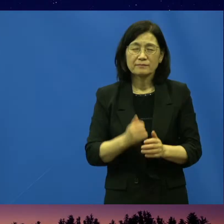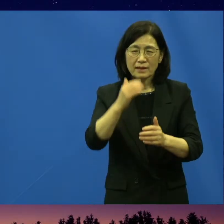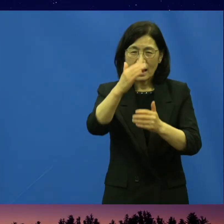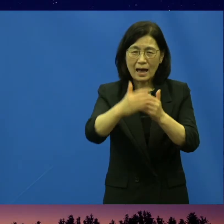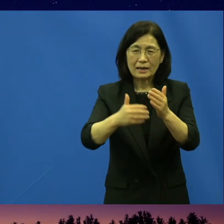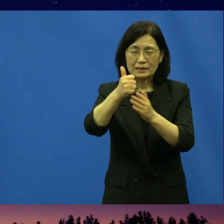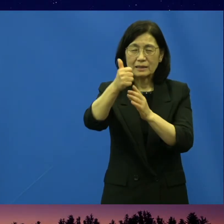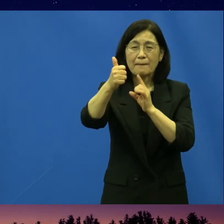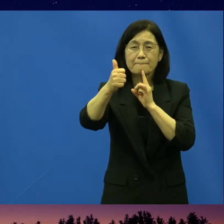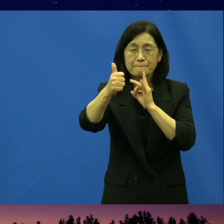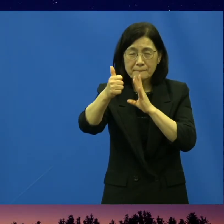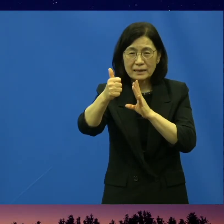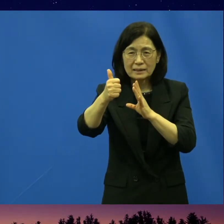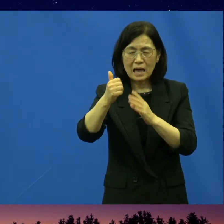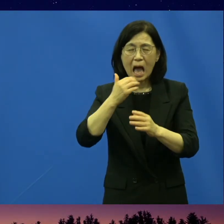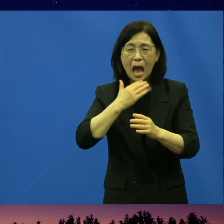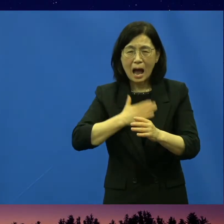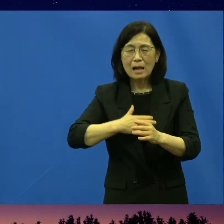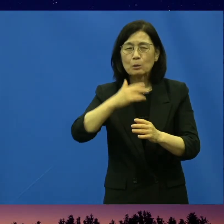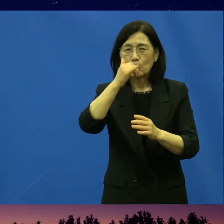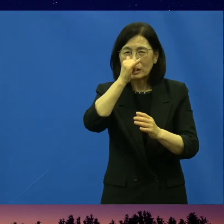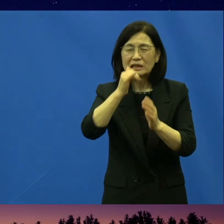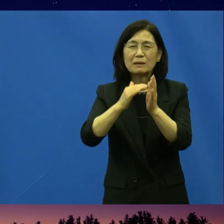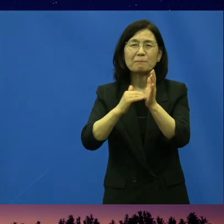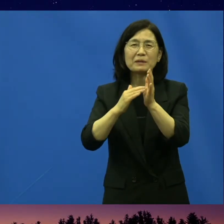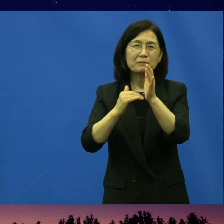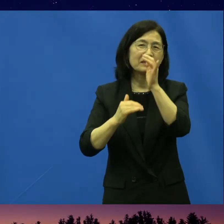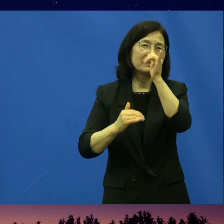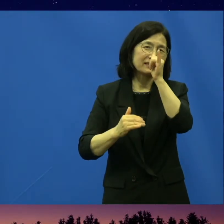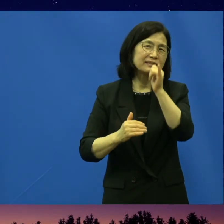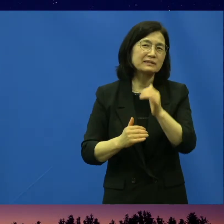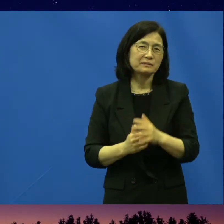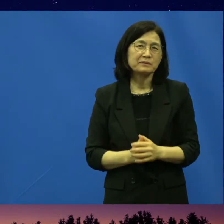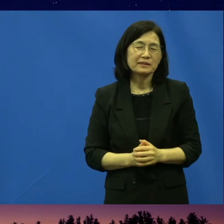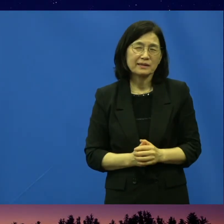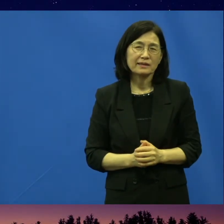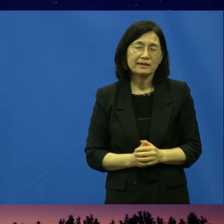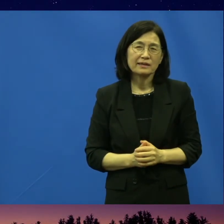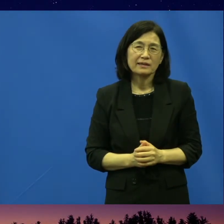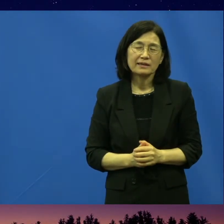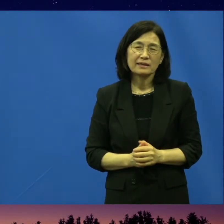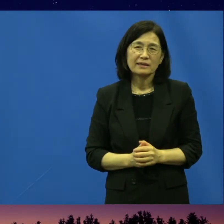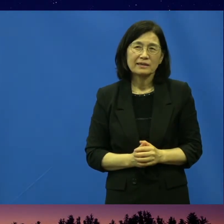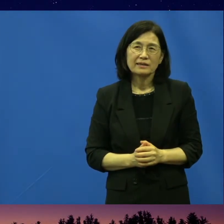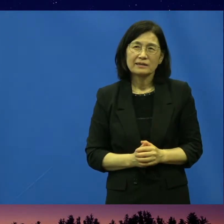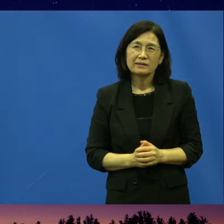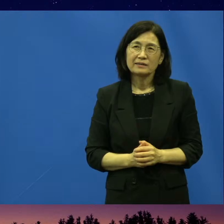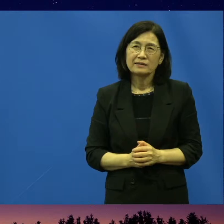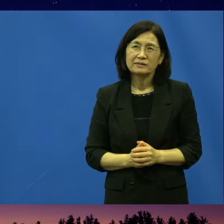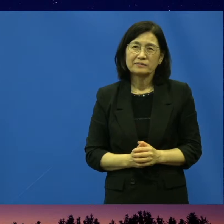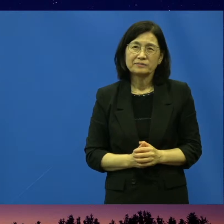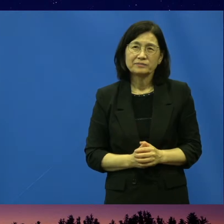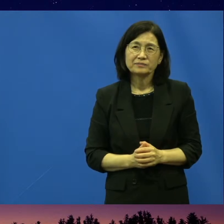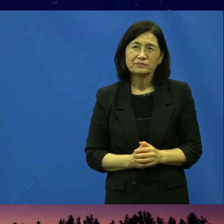하나님만이 알고 계시는 게 있게요, 없게요? 있죠. 당연한 거죠.